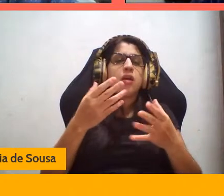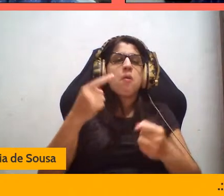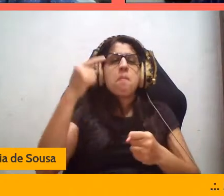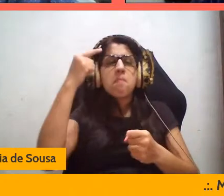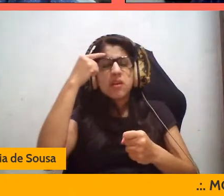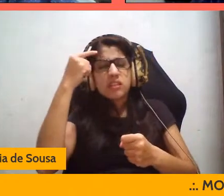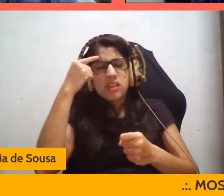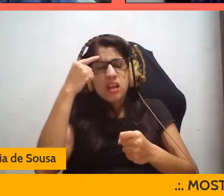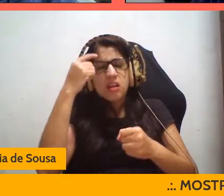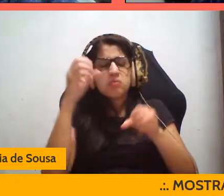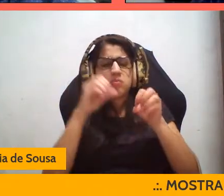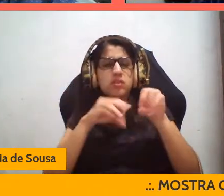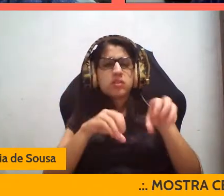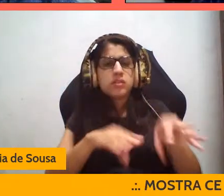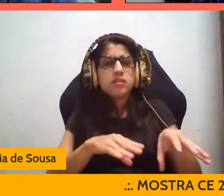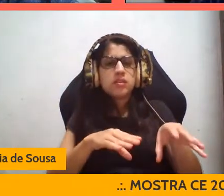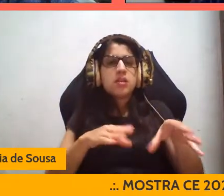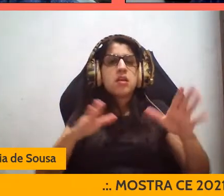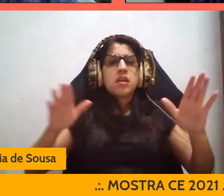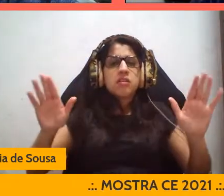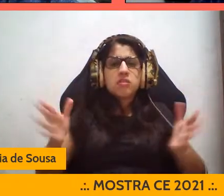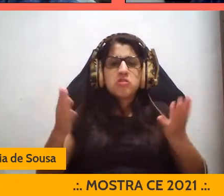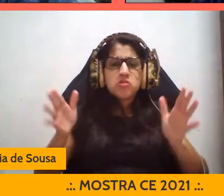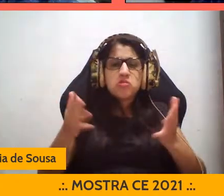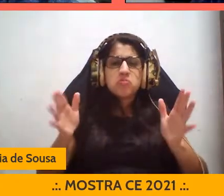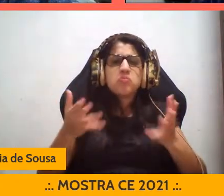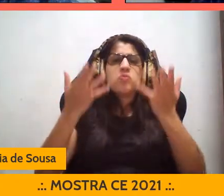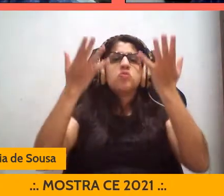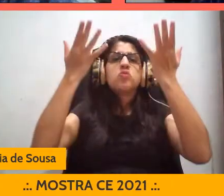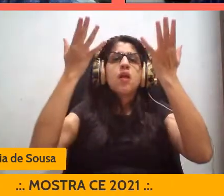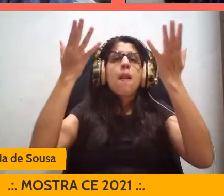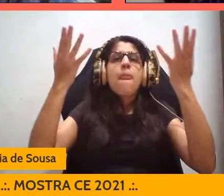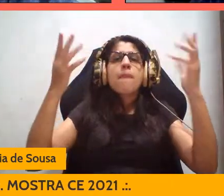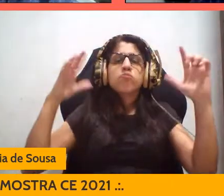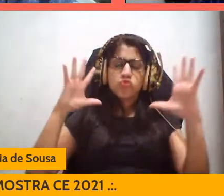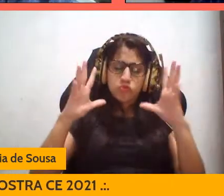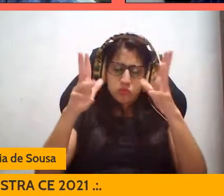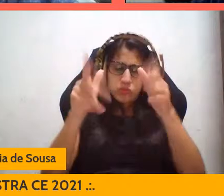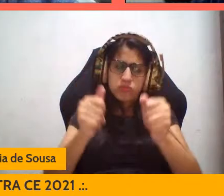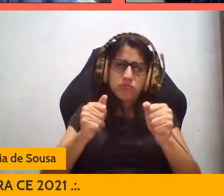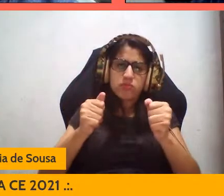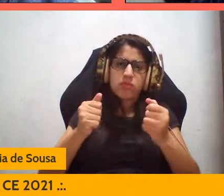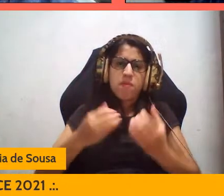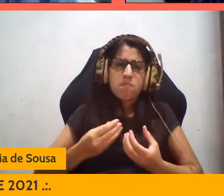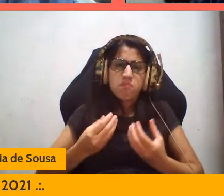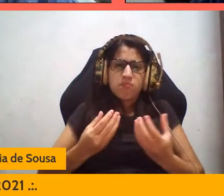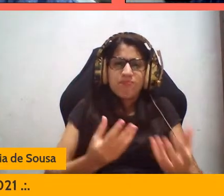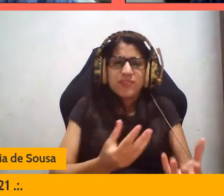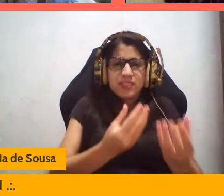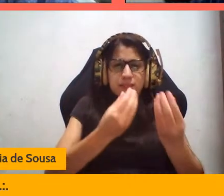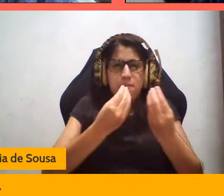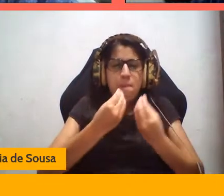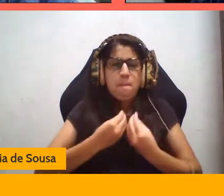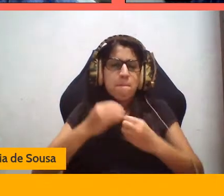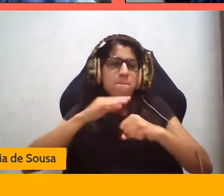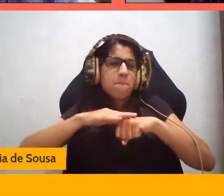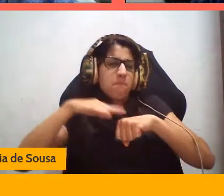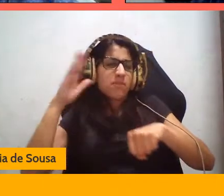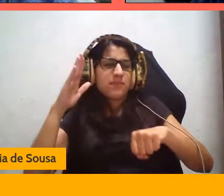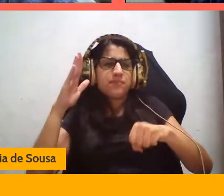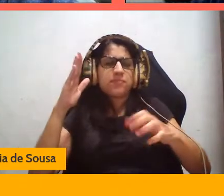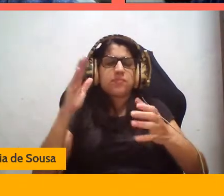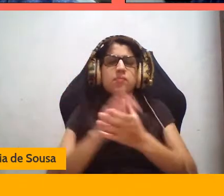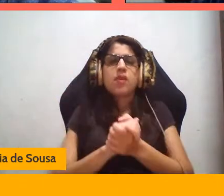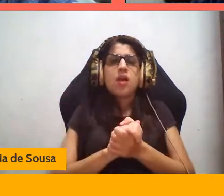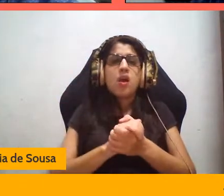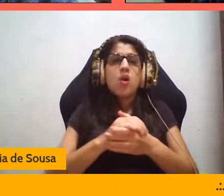ensino que estimula, né, todos a buscarem mais. O ensino não é, né, aquela coisa